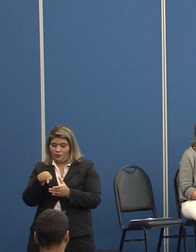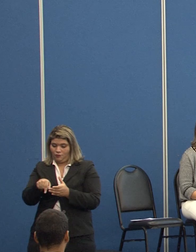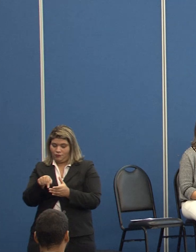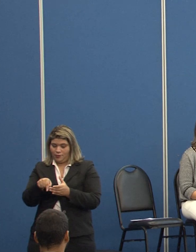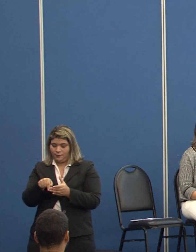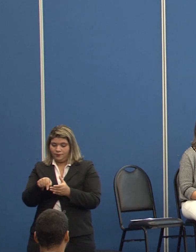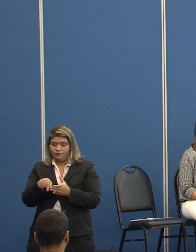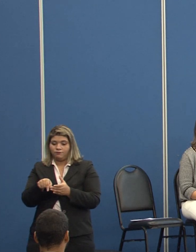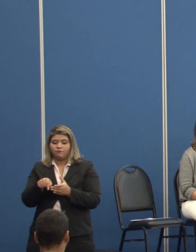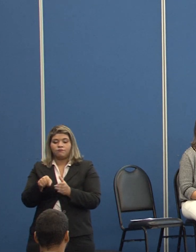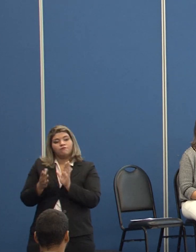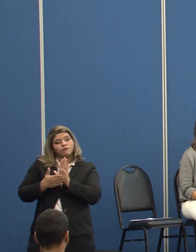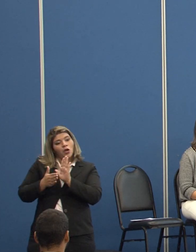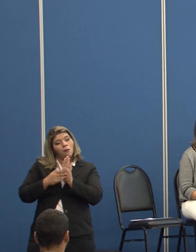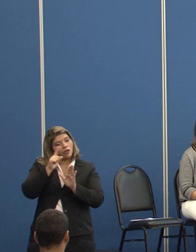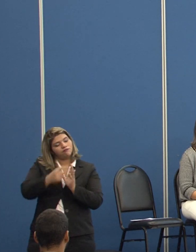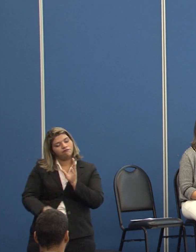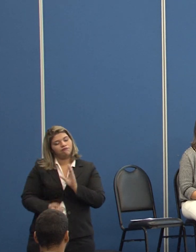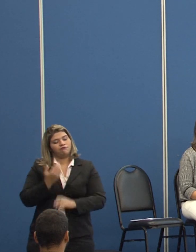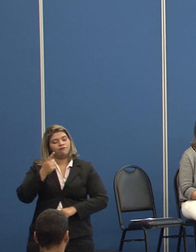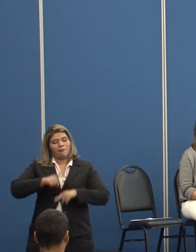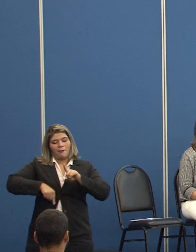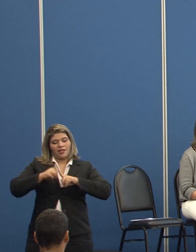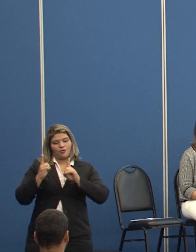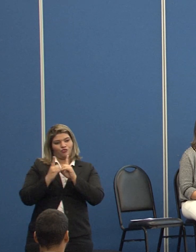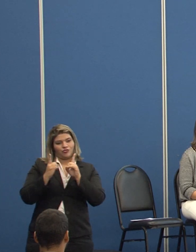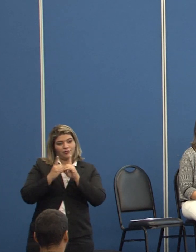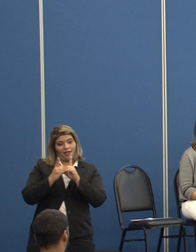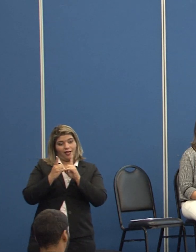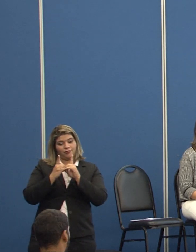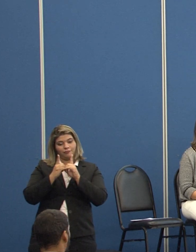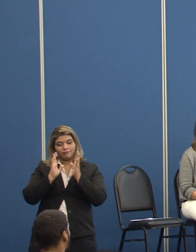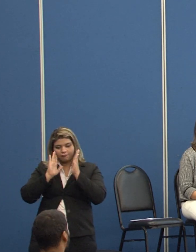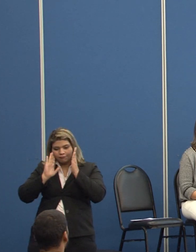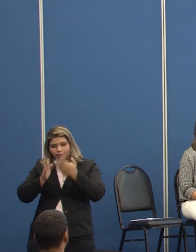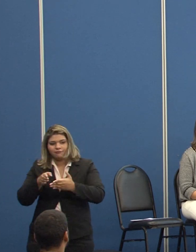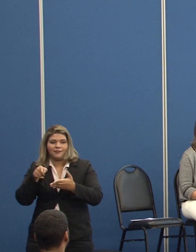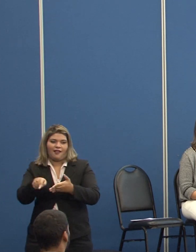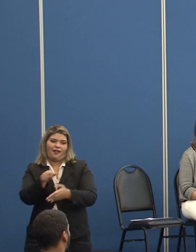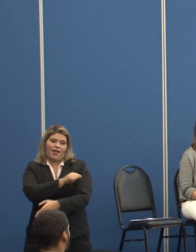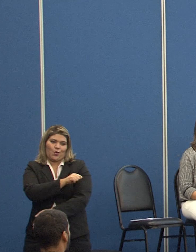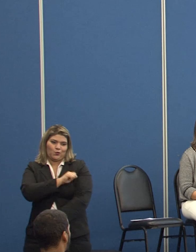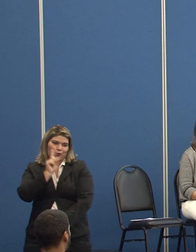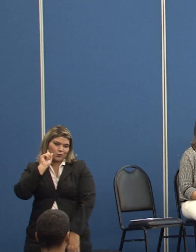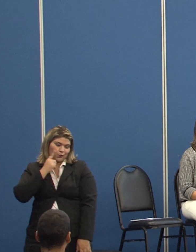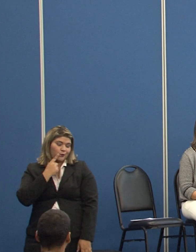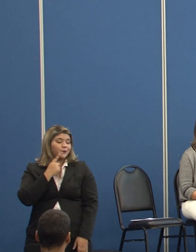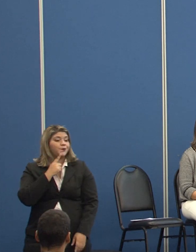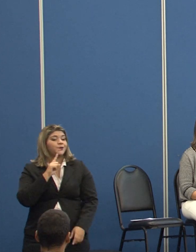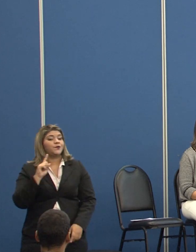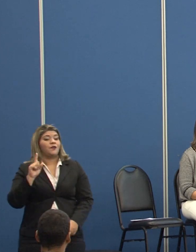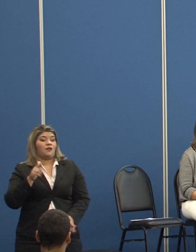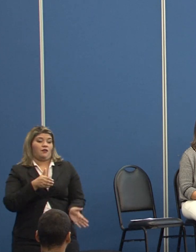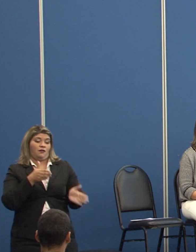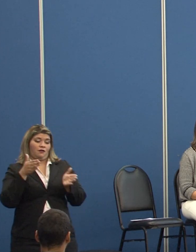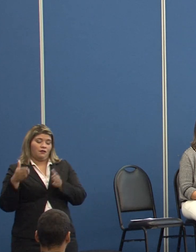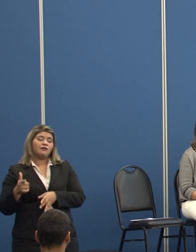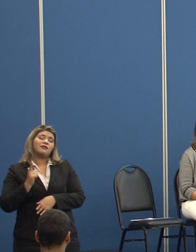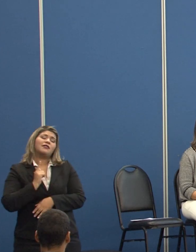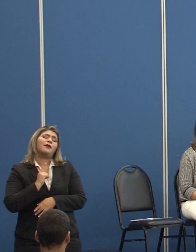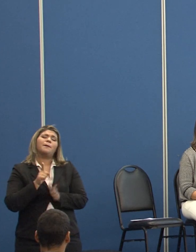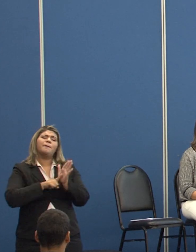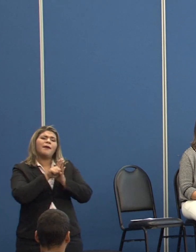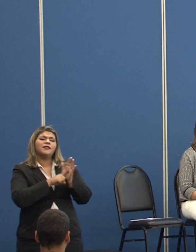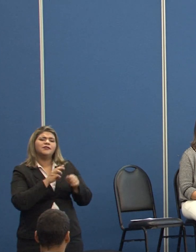proposta, né, com a criação de materiais didáticos, e nós temos a segunda pesquisa de mestrado, que está trabalhando